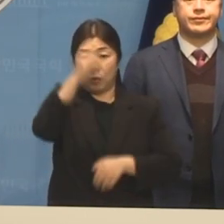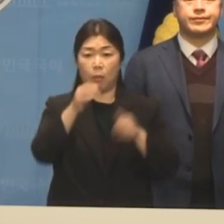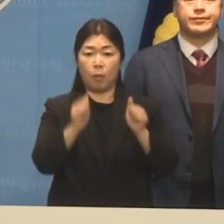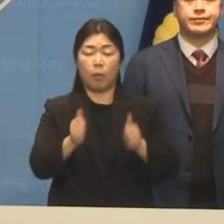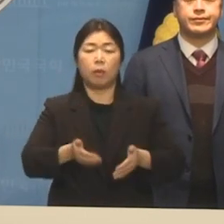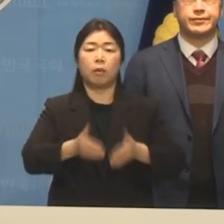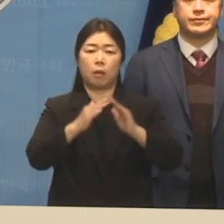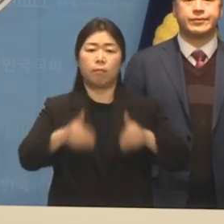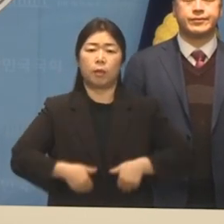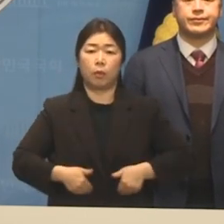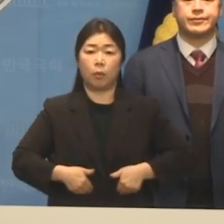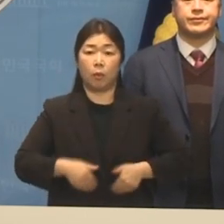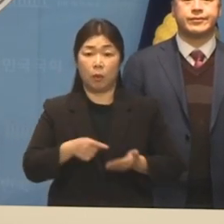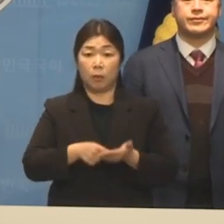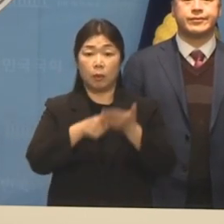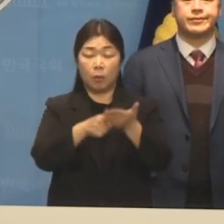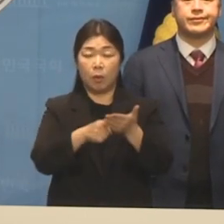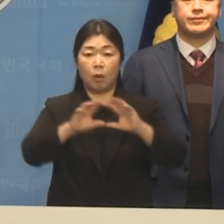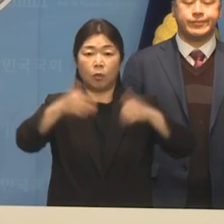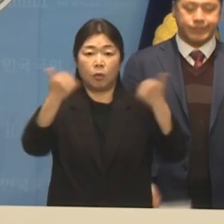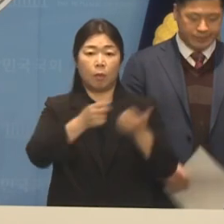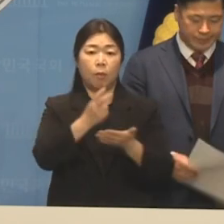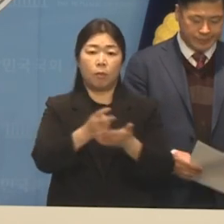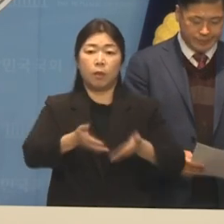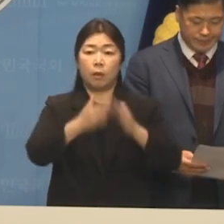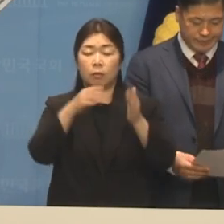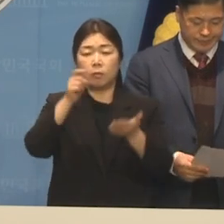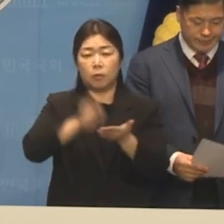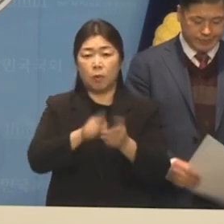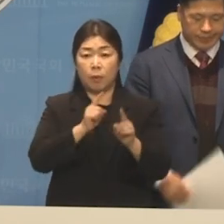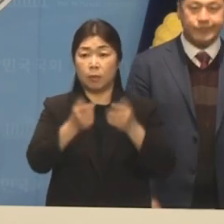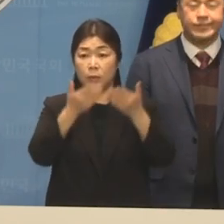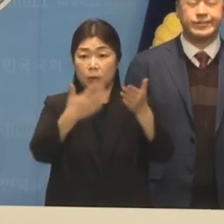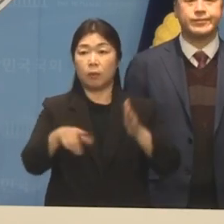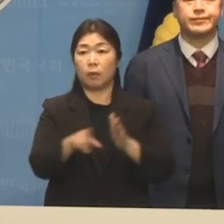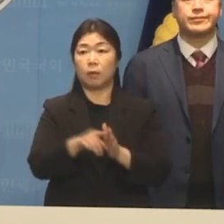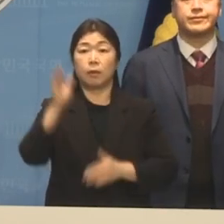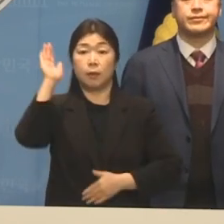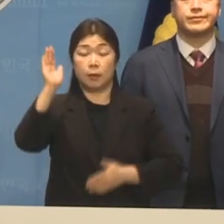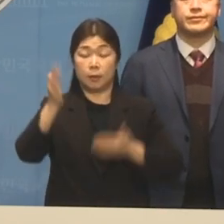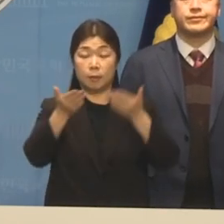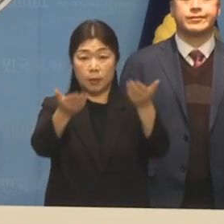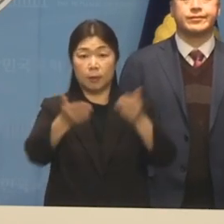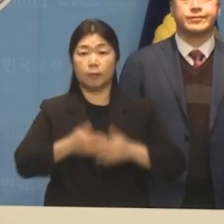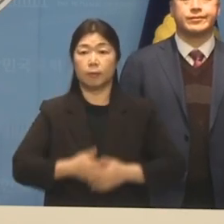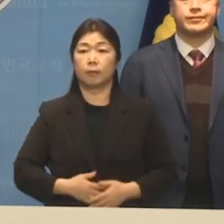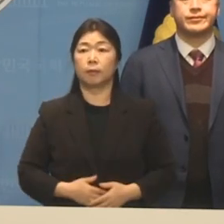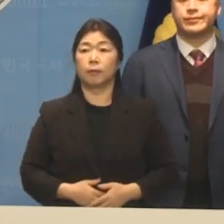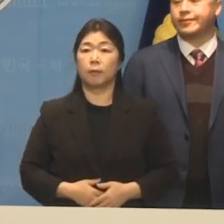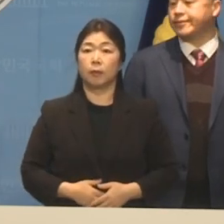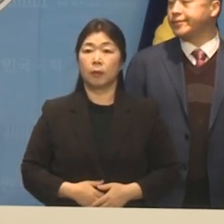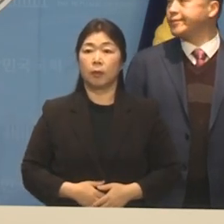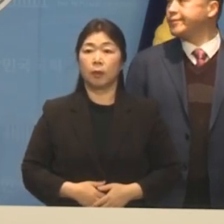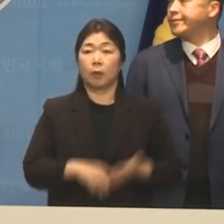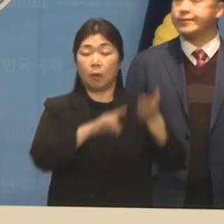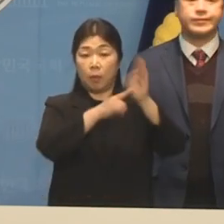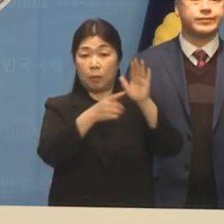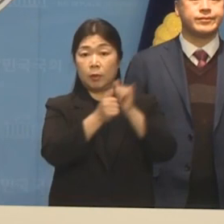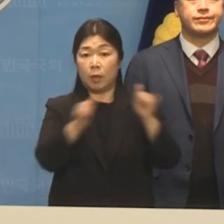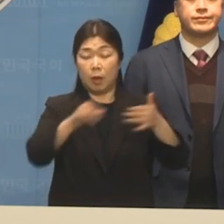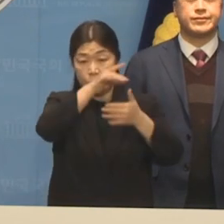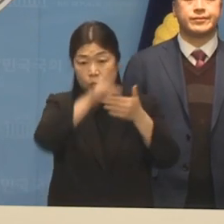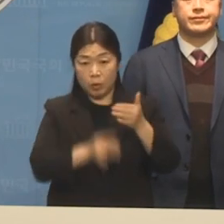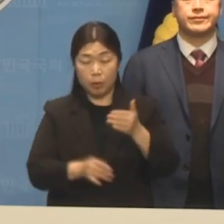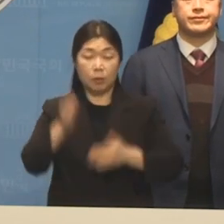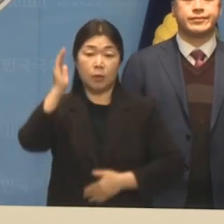알리고 국회의 조속한 위법을 촉구하기 위해서 함께이 자리에 섰습니다 발언자들의 차례대로